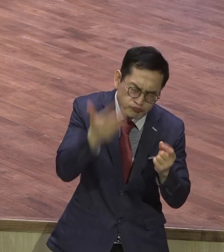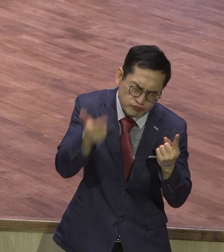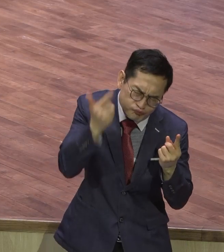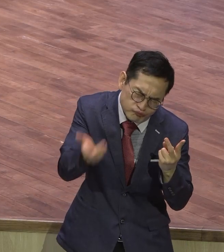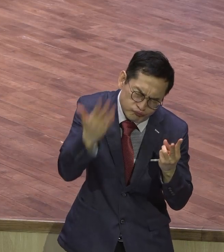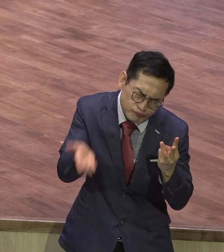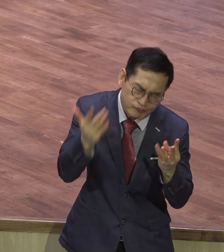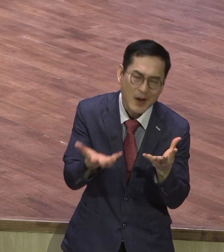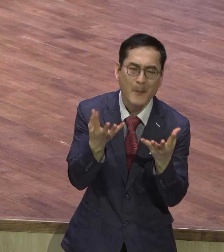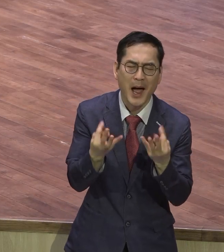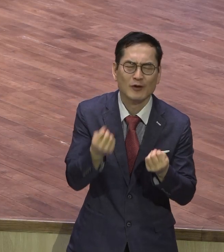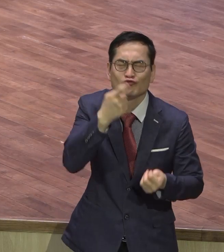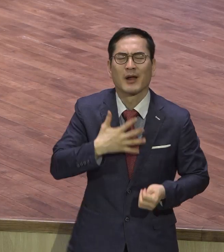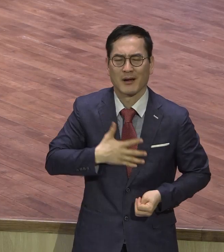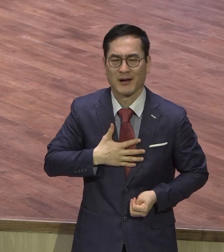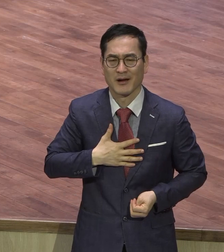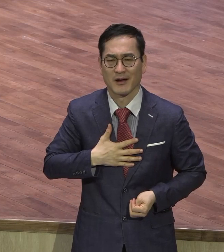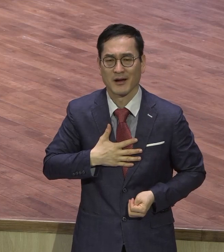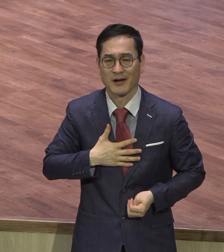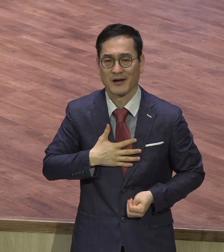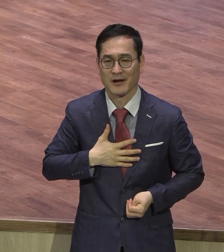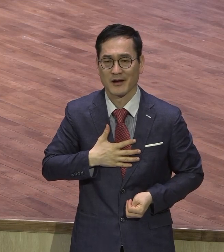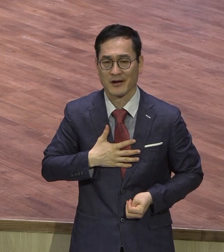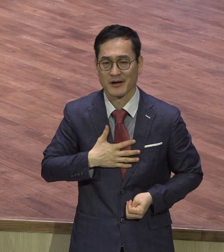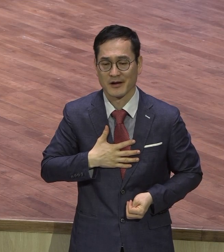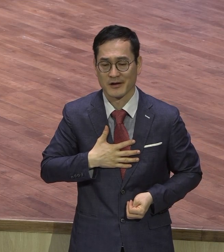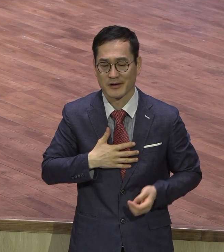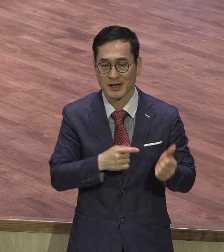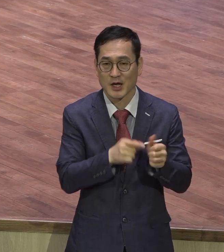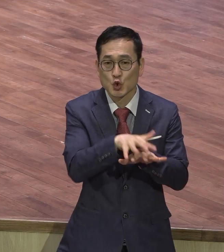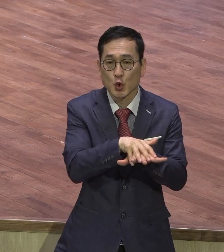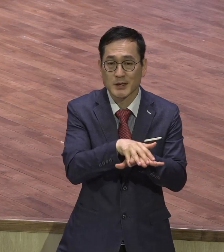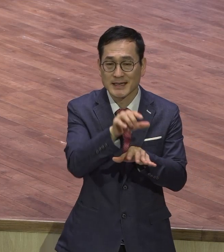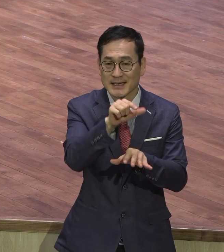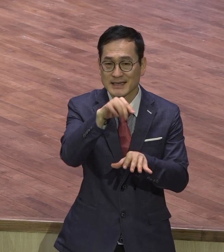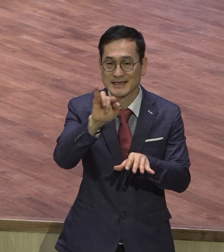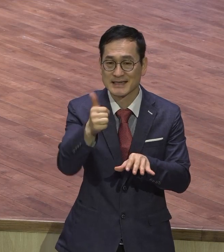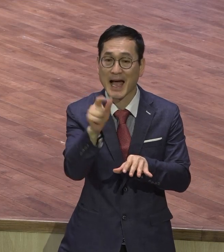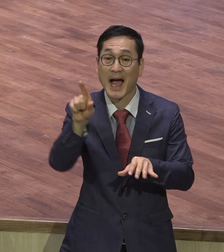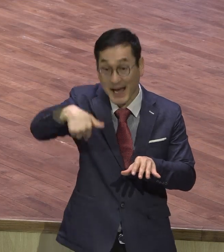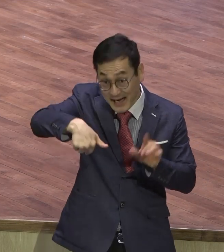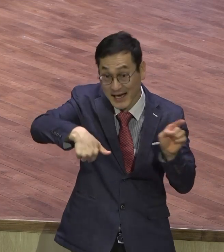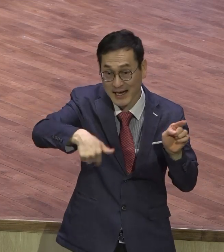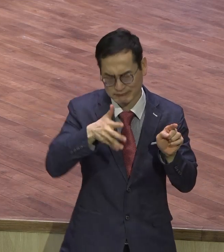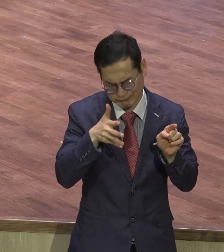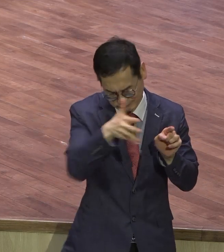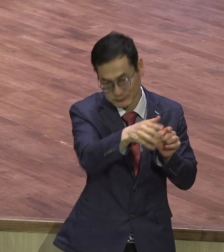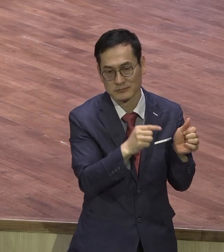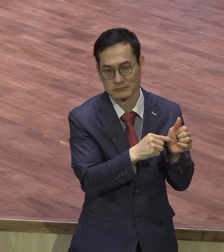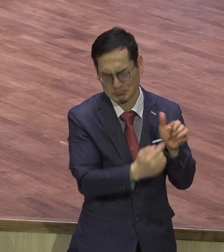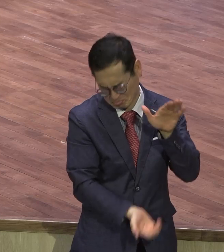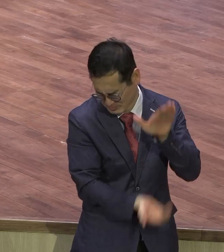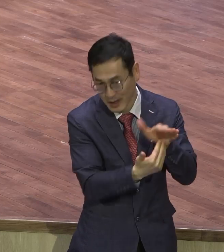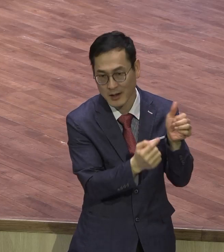우리나라 대가거든요. 우리나라의 최고의 성령론인 조직 신학의 성령론 하라면서 학위 받은